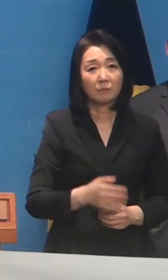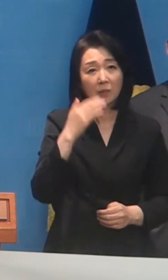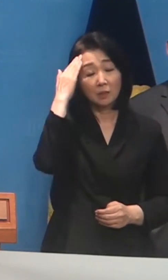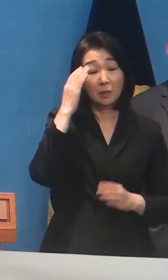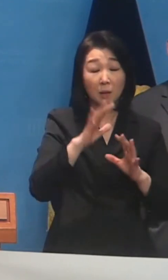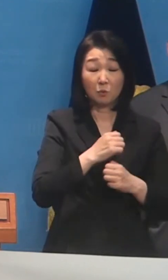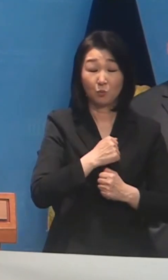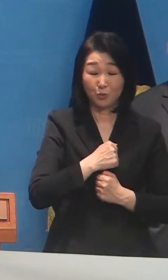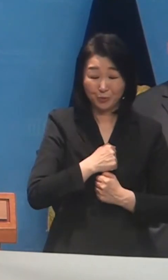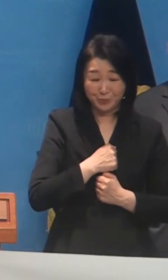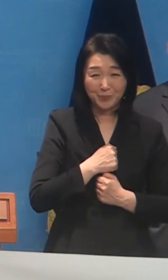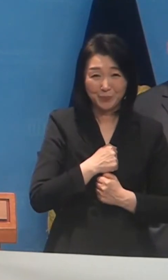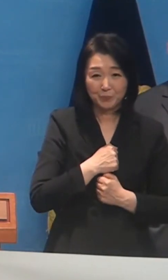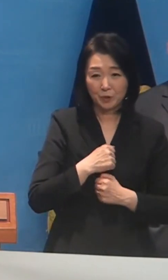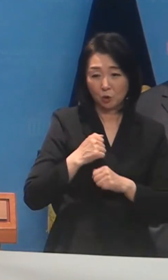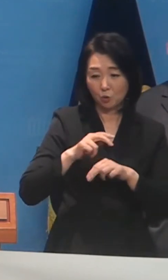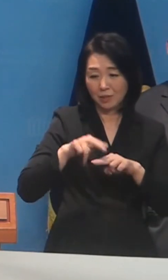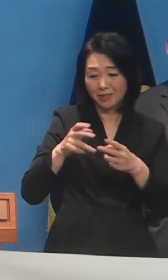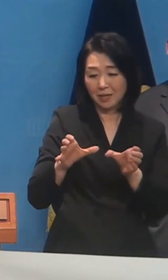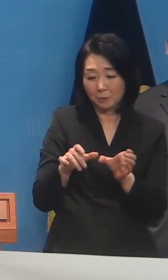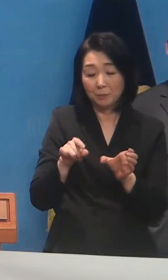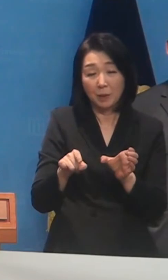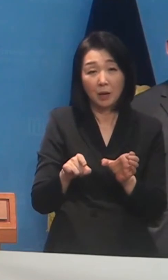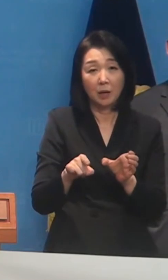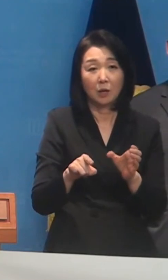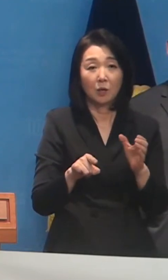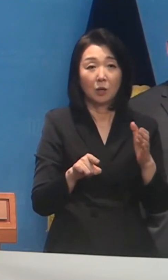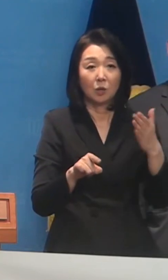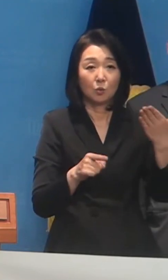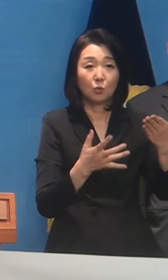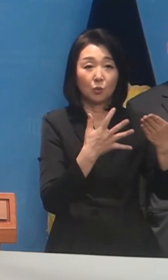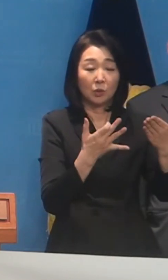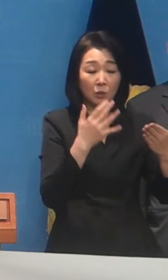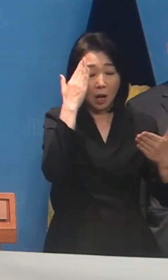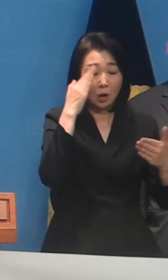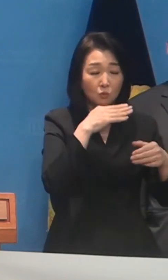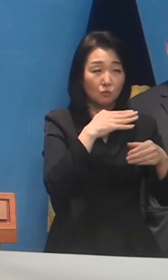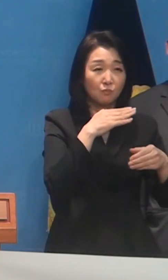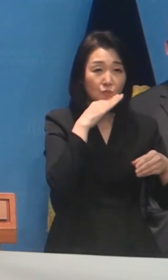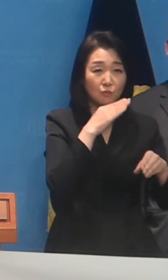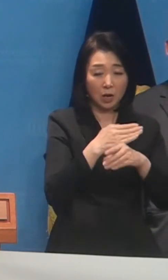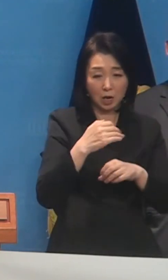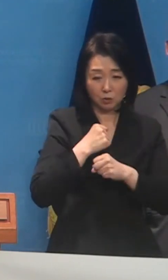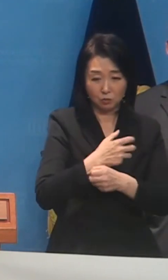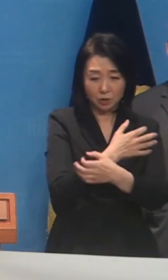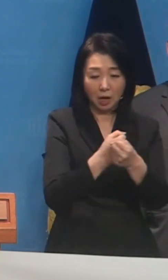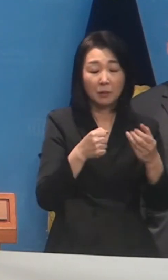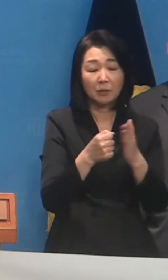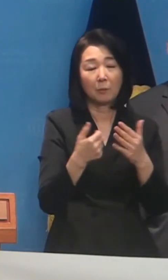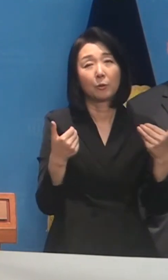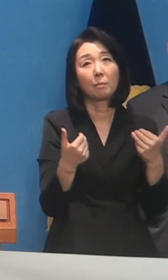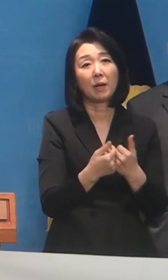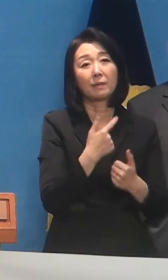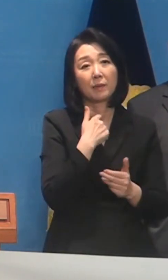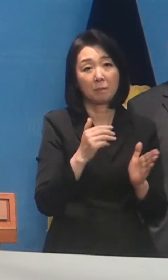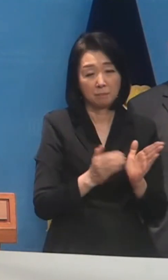대한민국 수호 예비역 장성단은 9.19 남북 군사합의에 대하여 다음과 같은 이유로 반대한 바